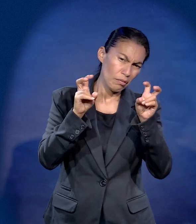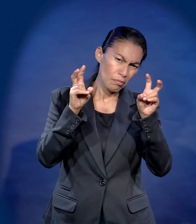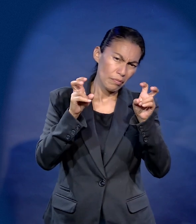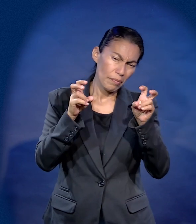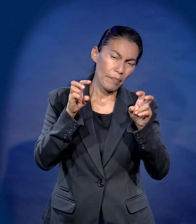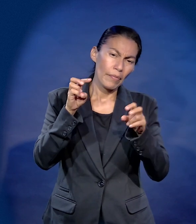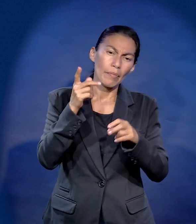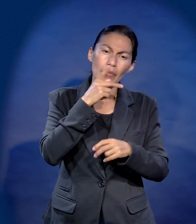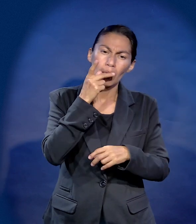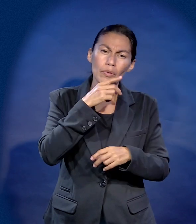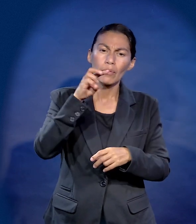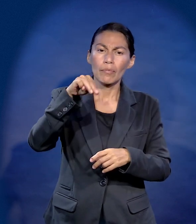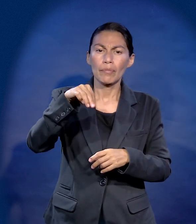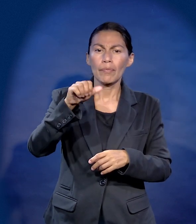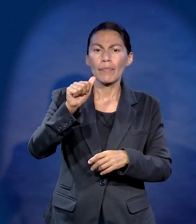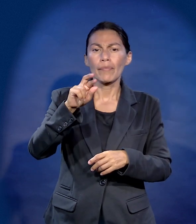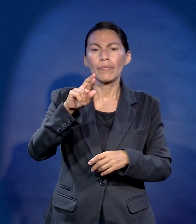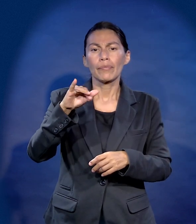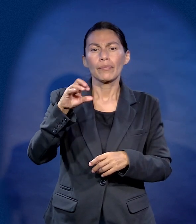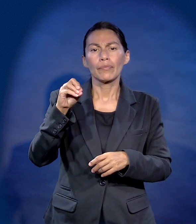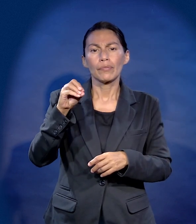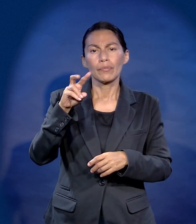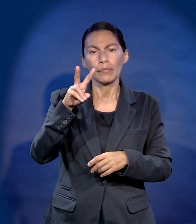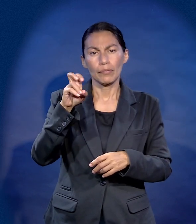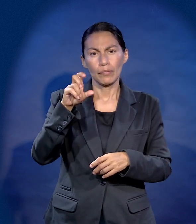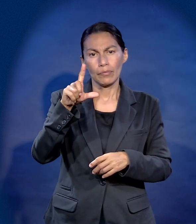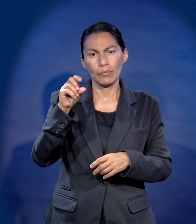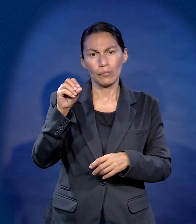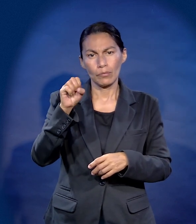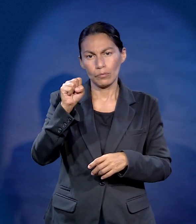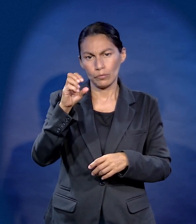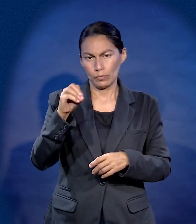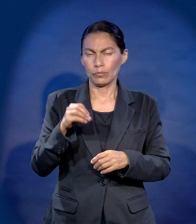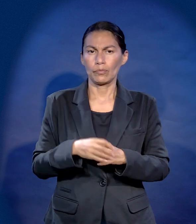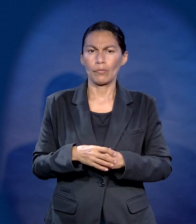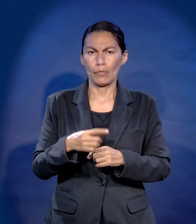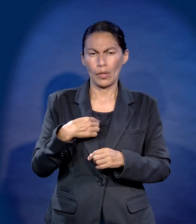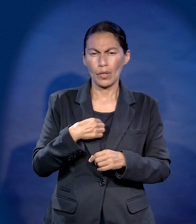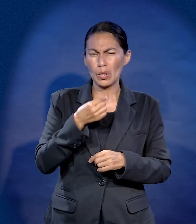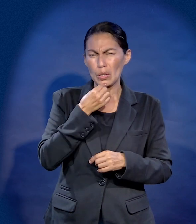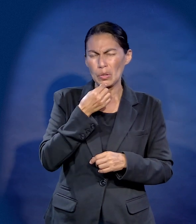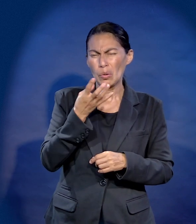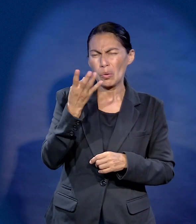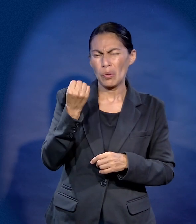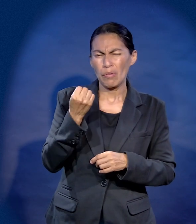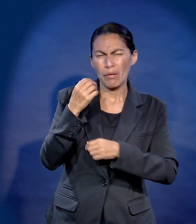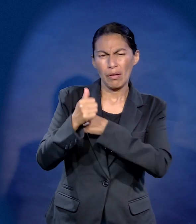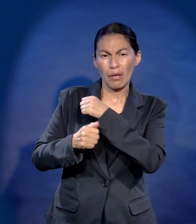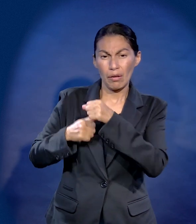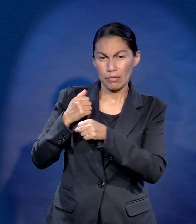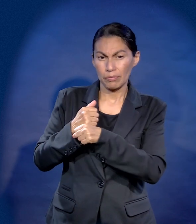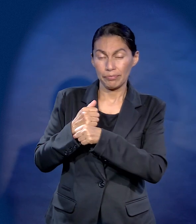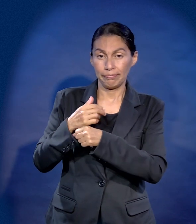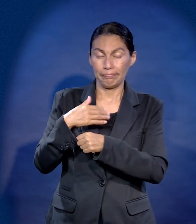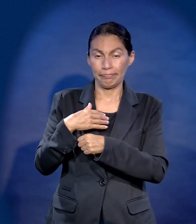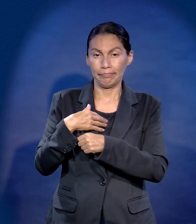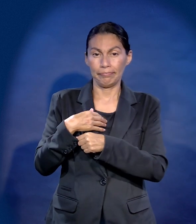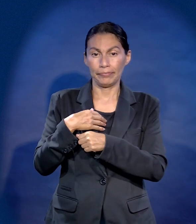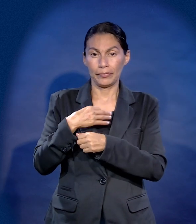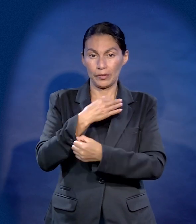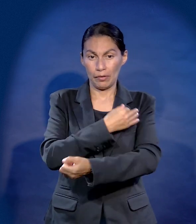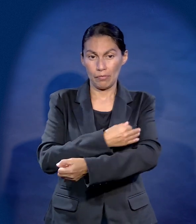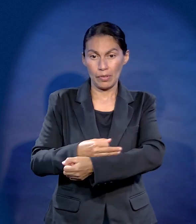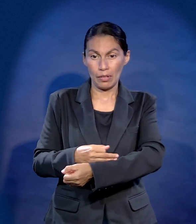Veloso. Y yo era un niño de unos 9 años de edad. Siempre con mi familia